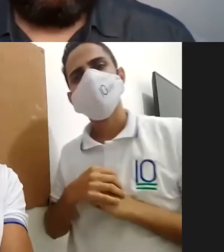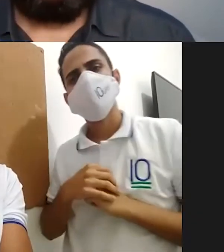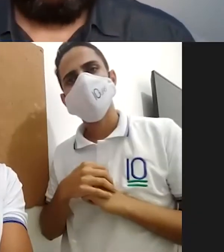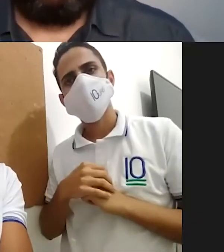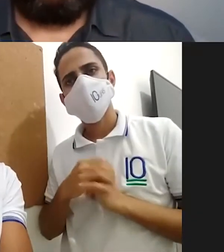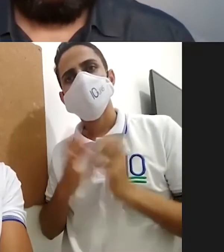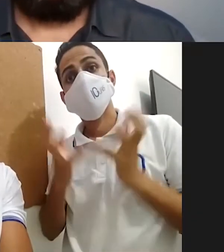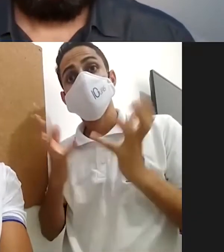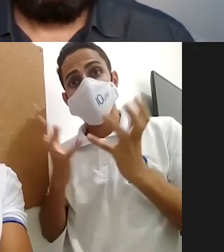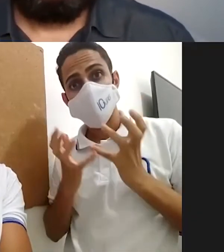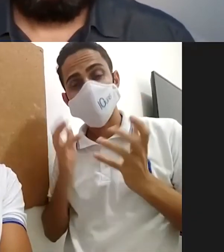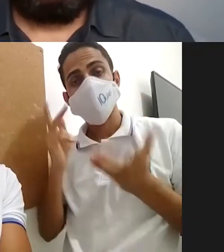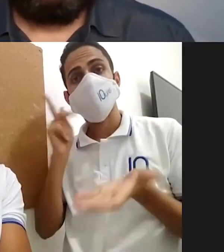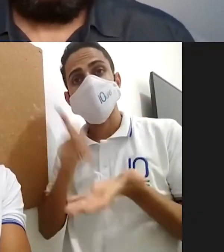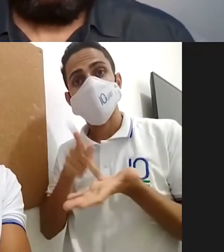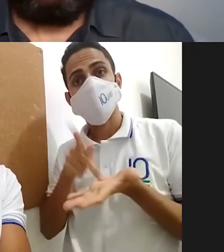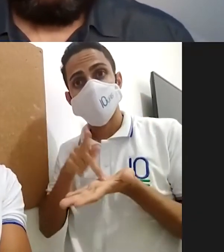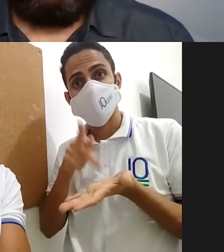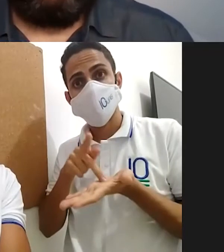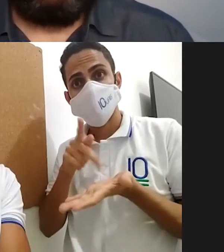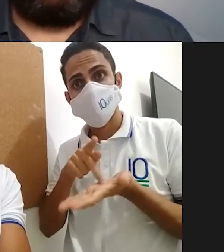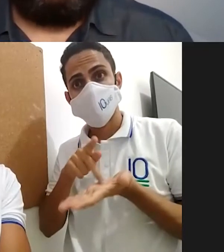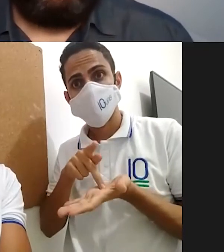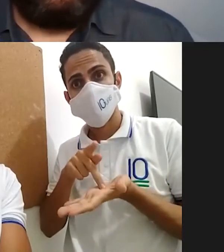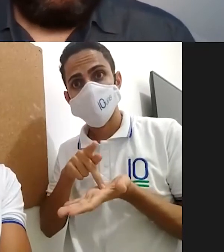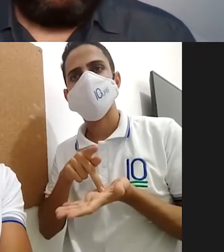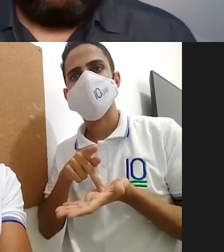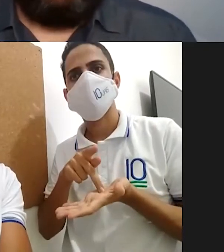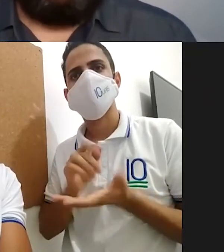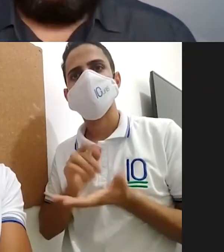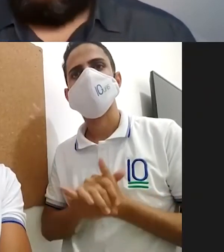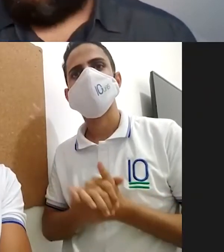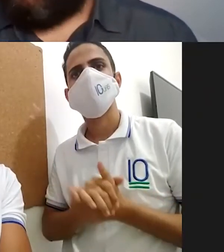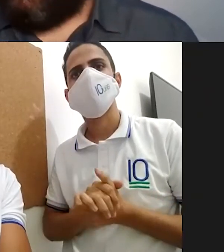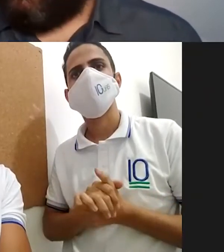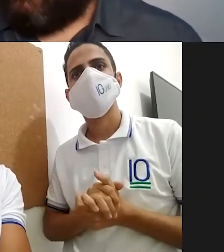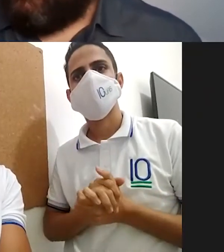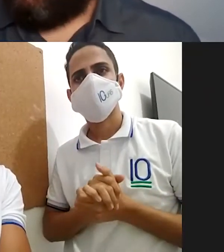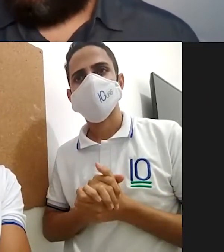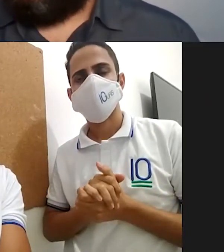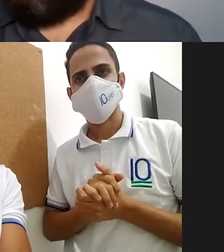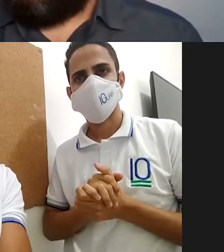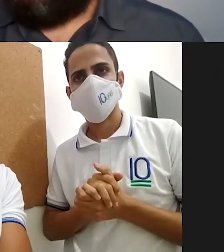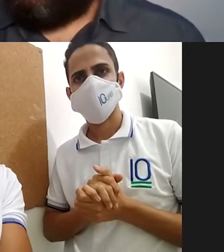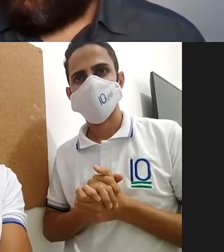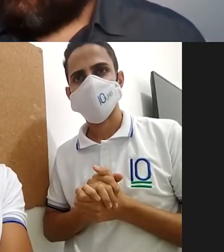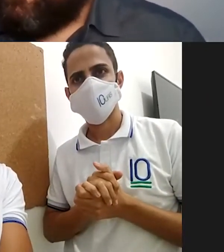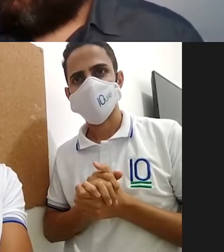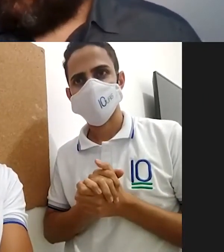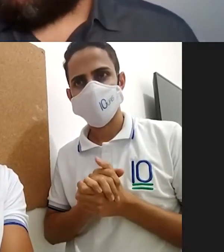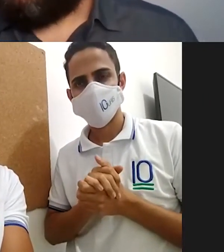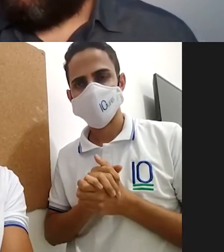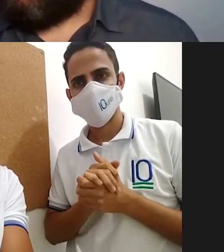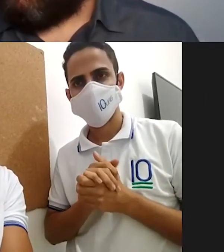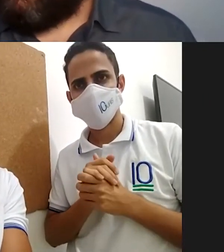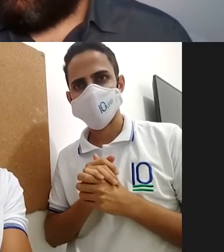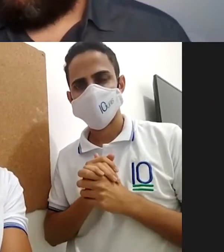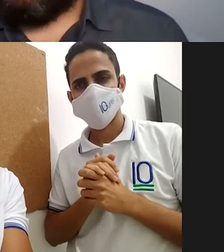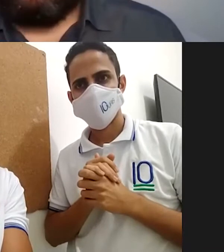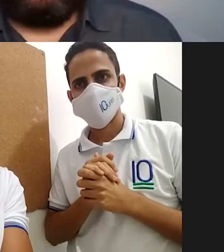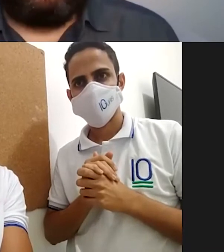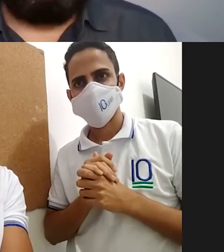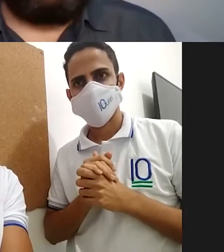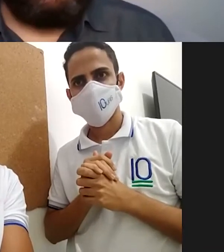de fato como deve ser. Bem, eu pergunto a mais uma participante, que